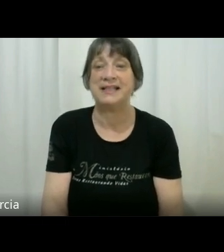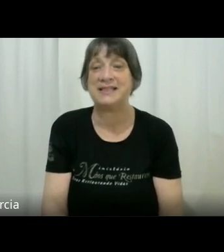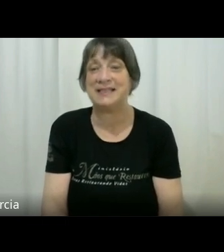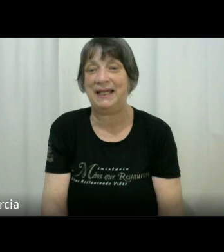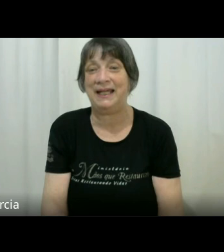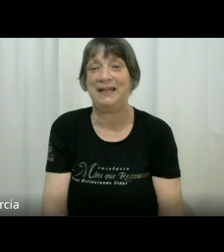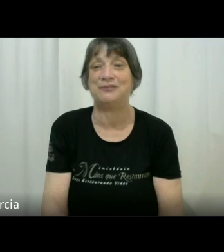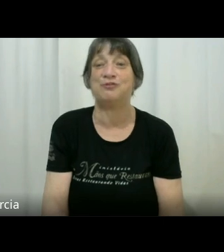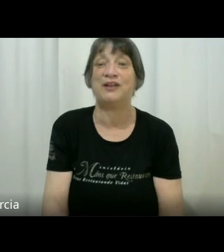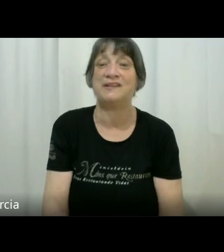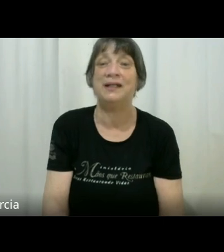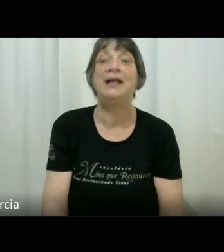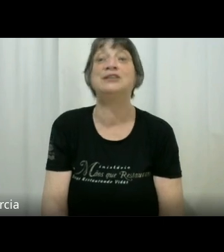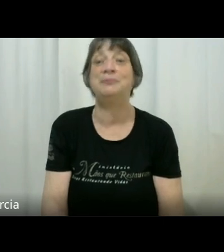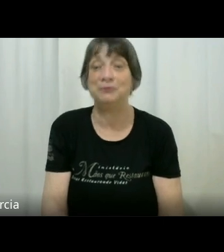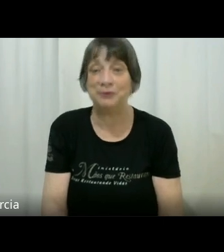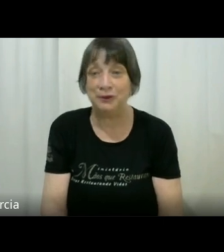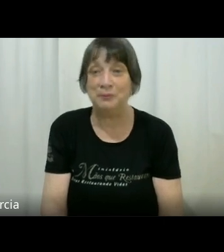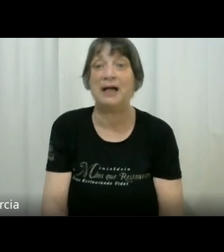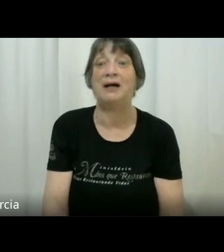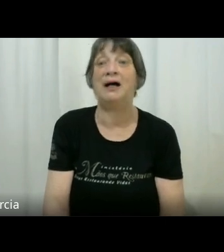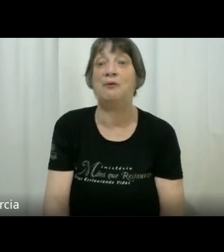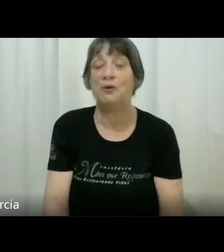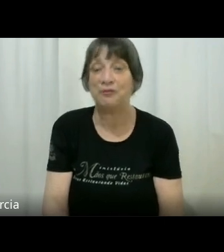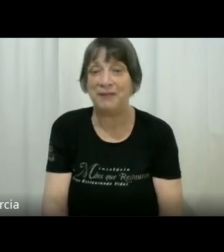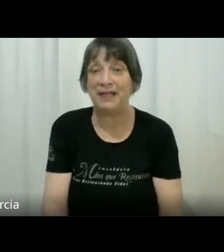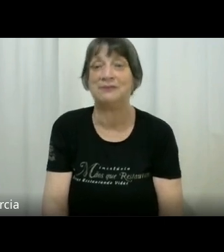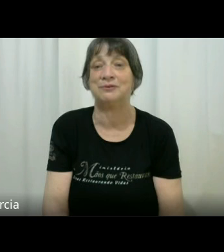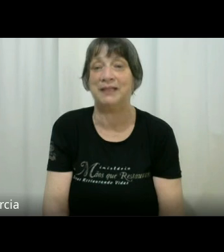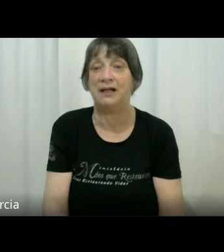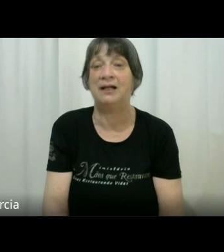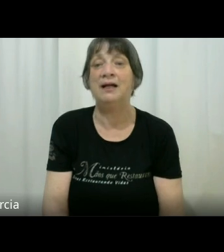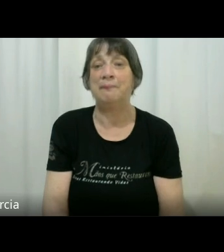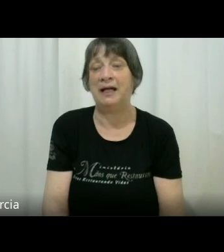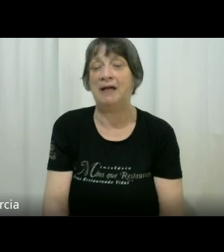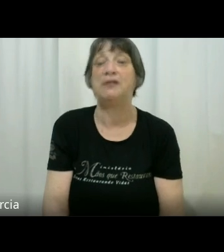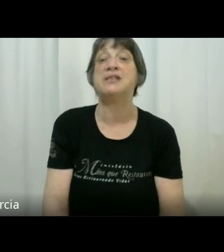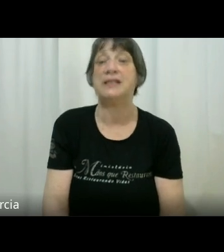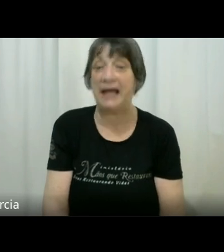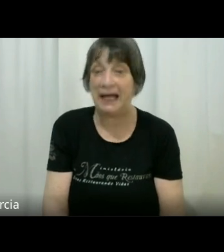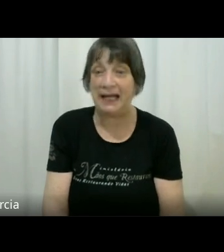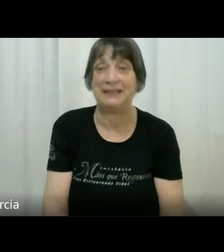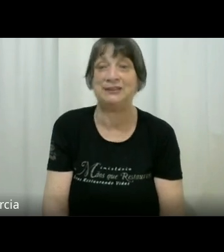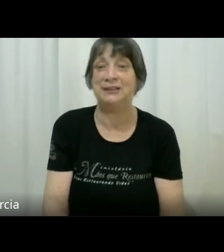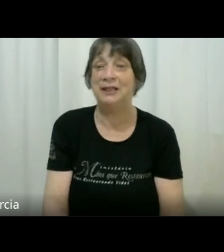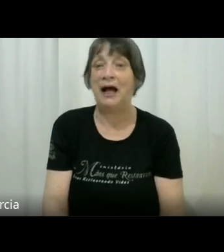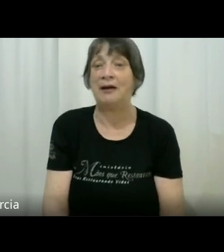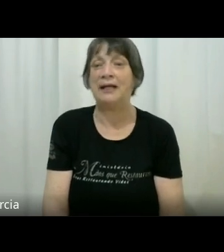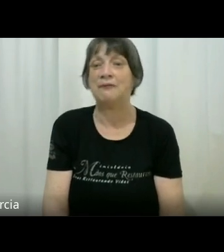fazer desenhos, diminuir o movimento, né? A